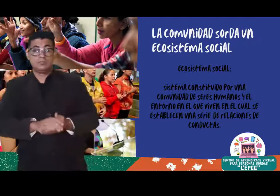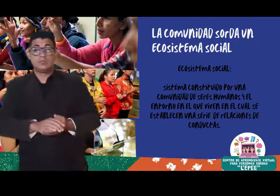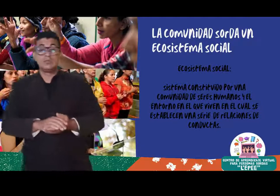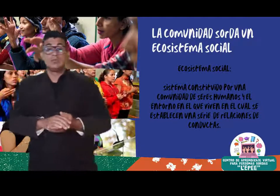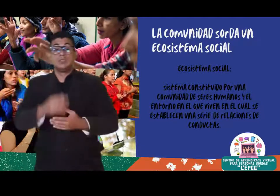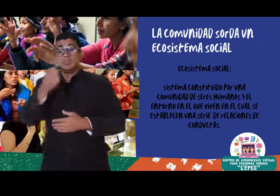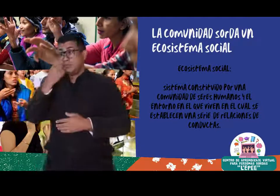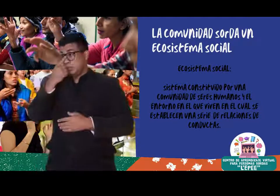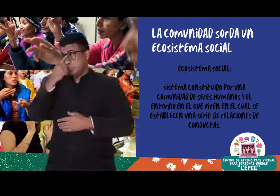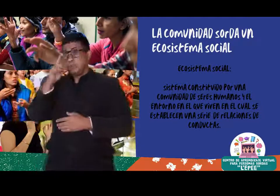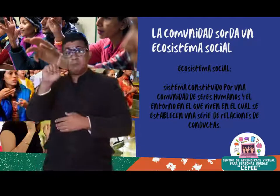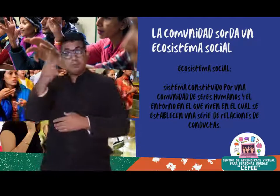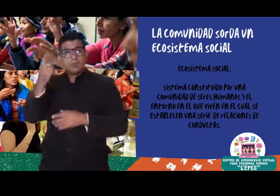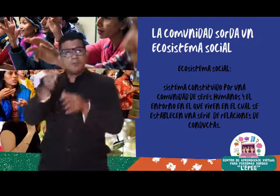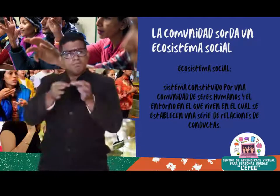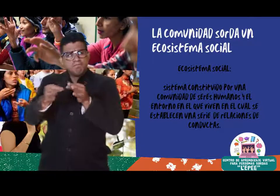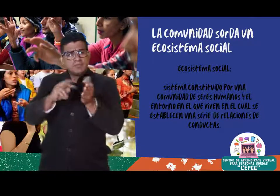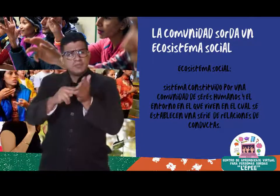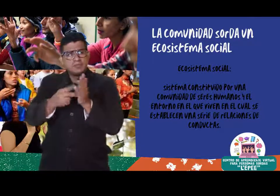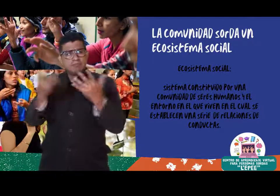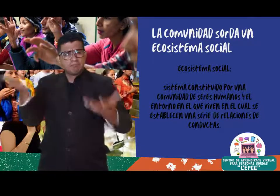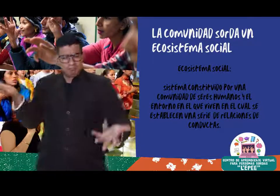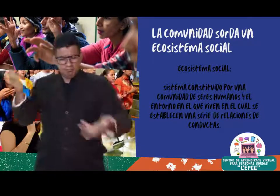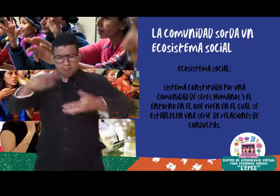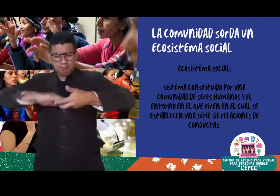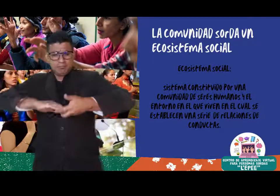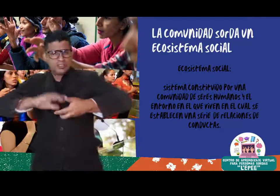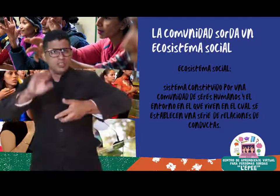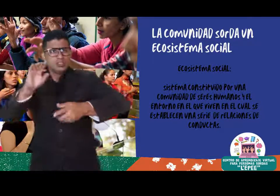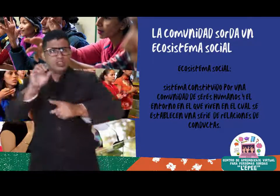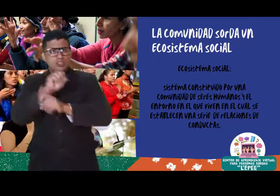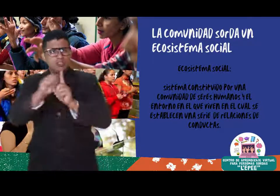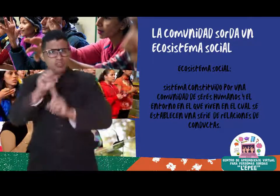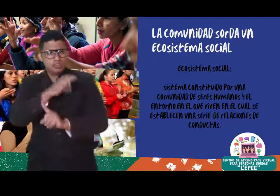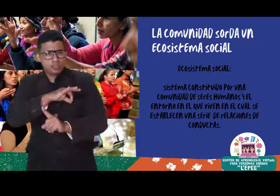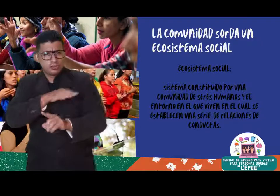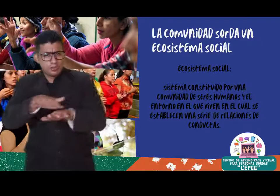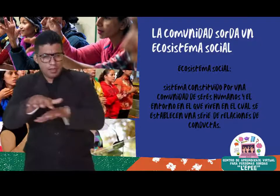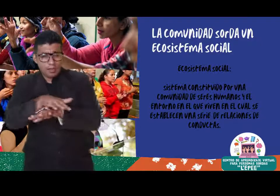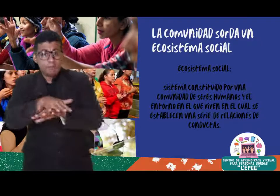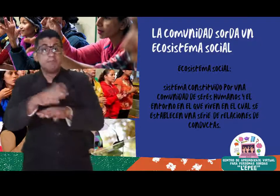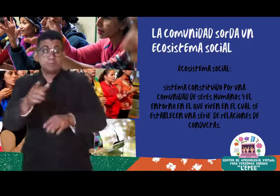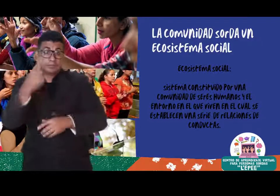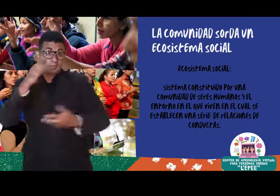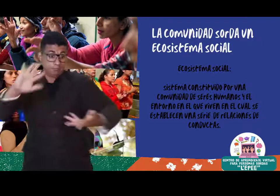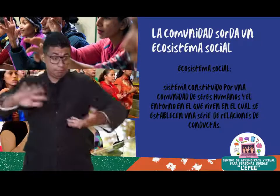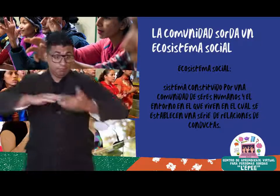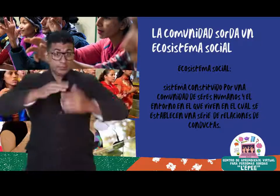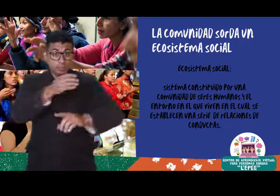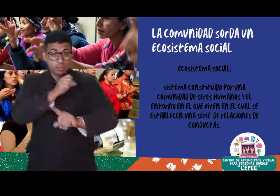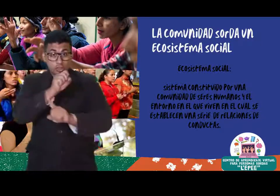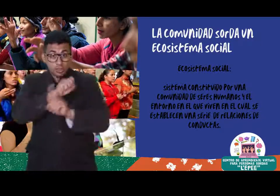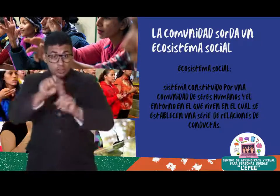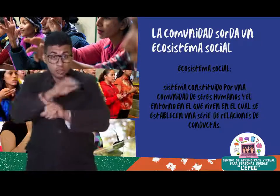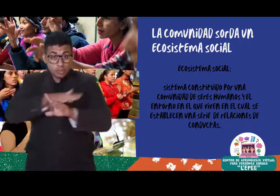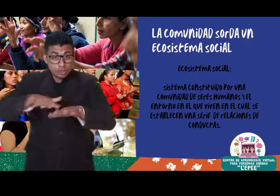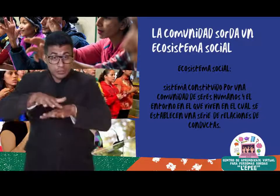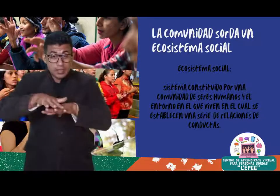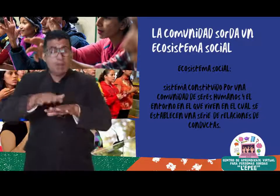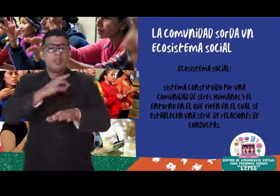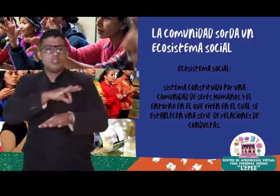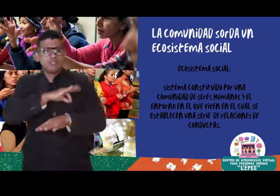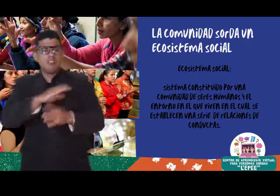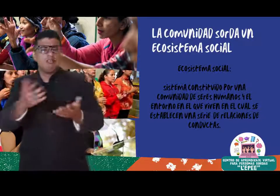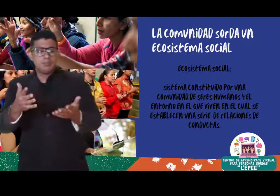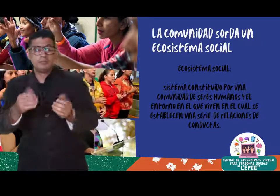que los sistemas sociales son son sistemas que están constituidos por una comunidad